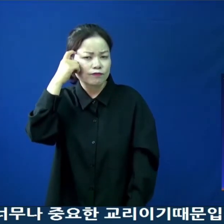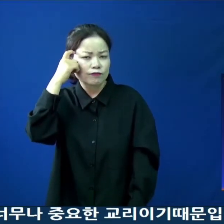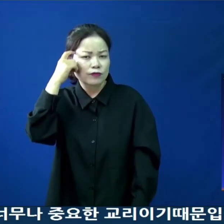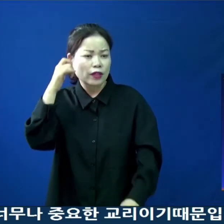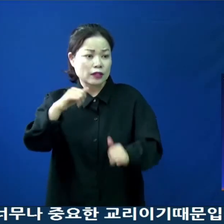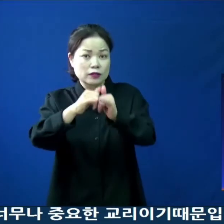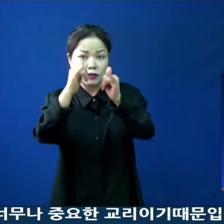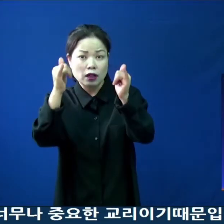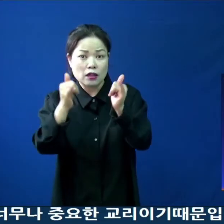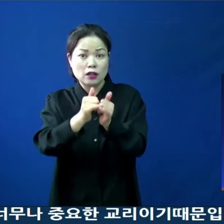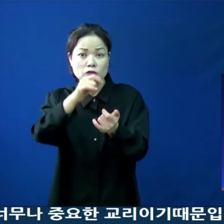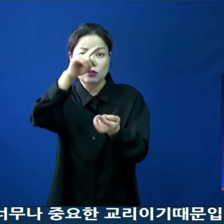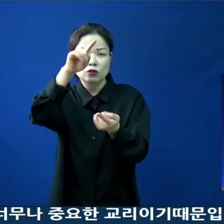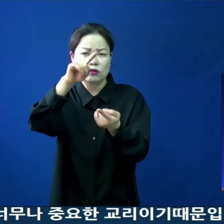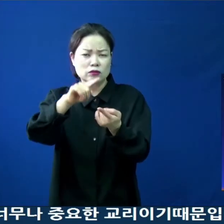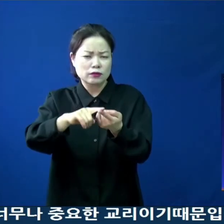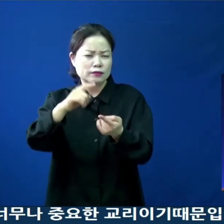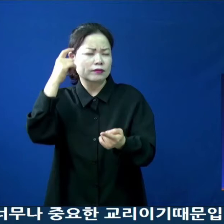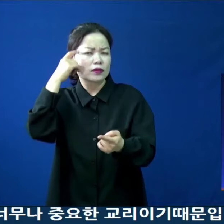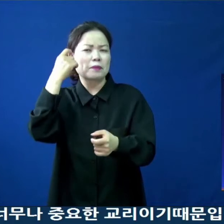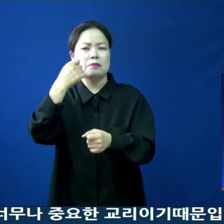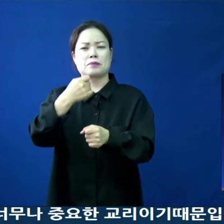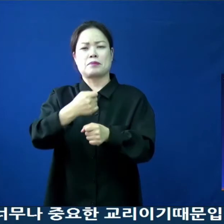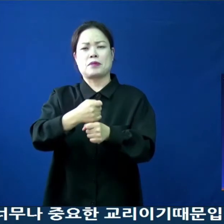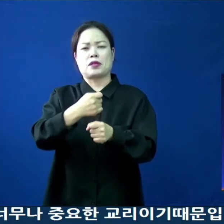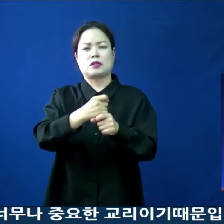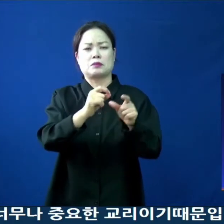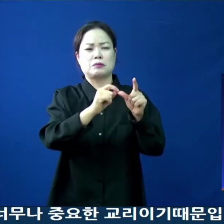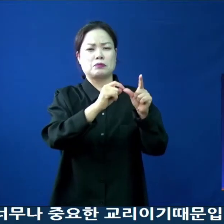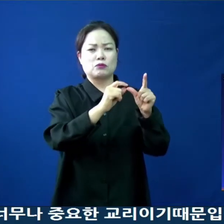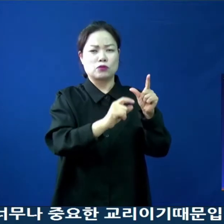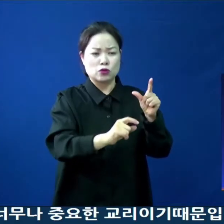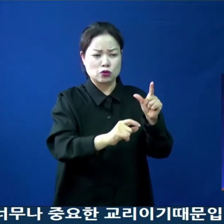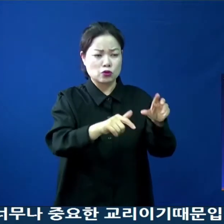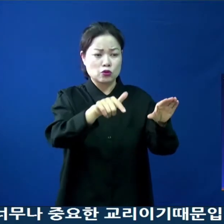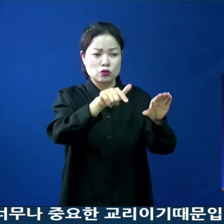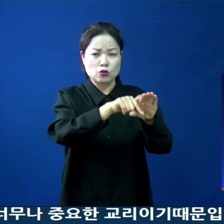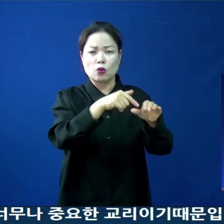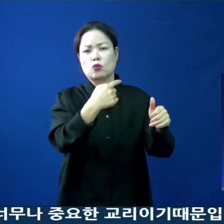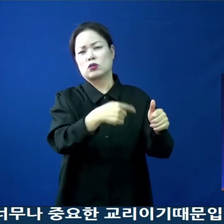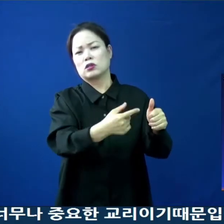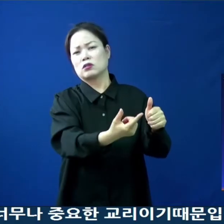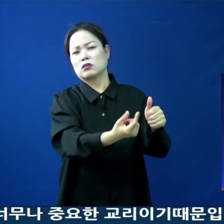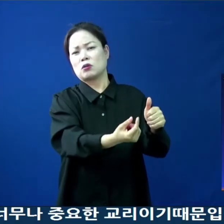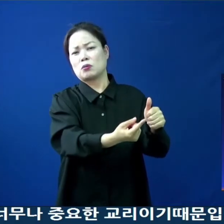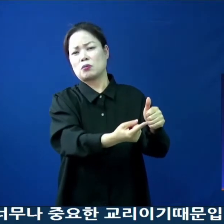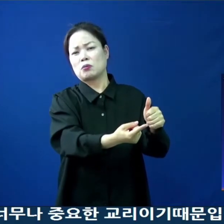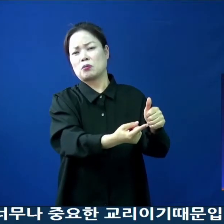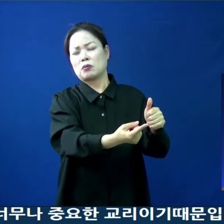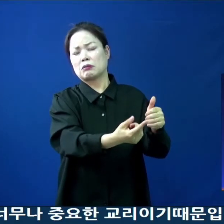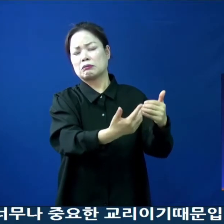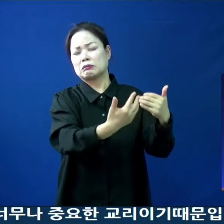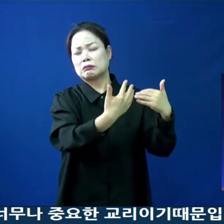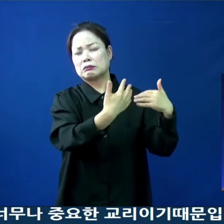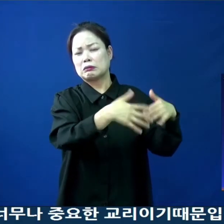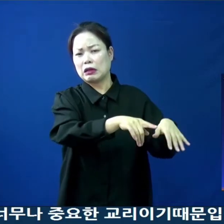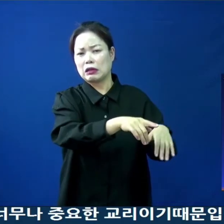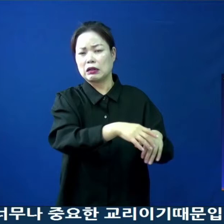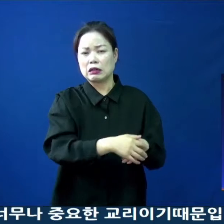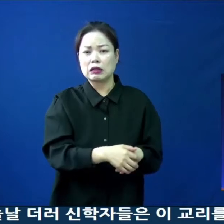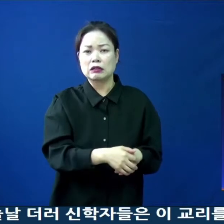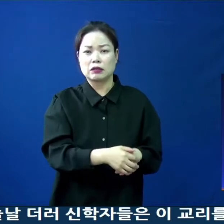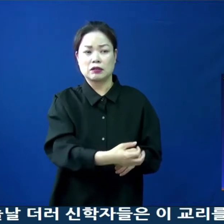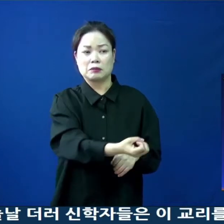사회학적 차원에서 만들어낸 부수적인 교리처럼 그렇게 약화시키는 경향이